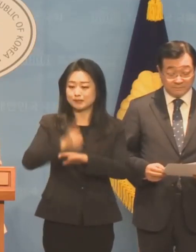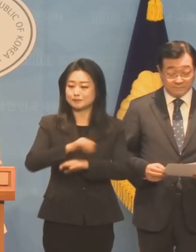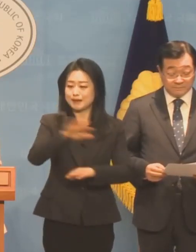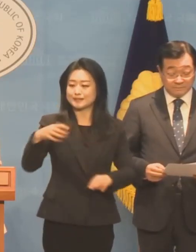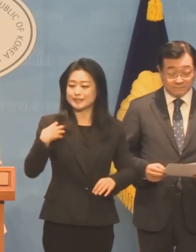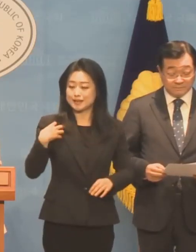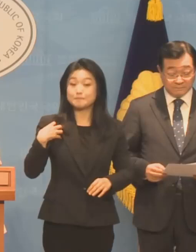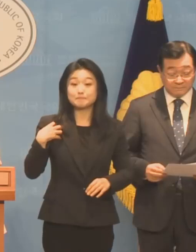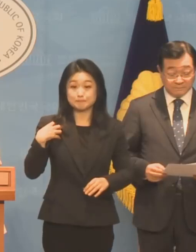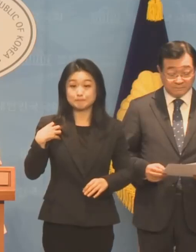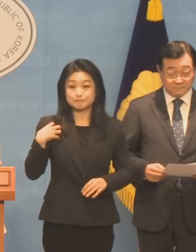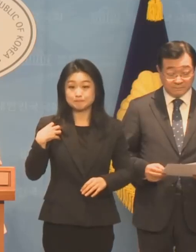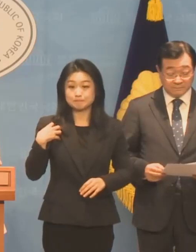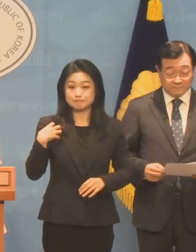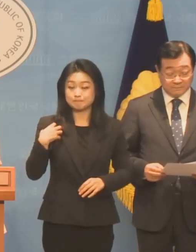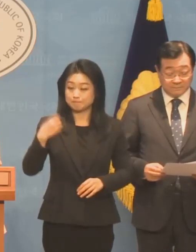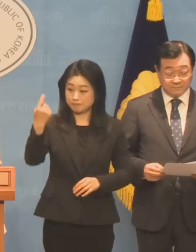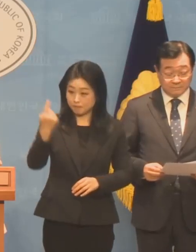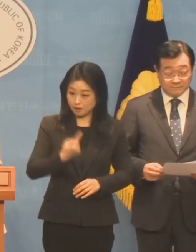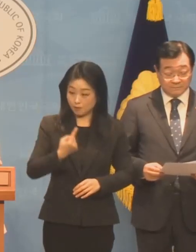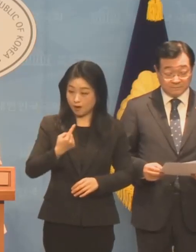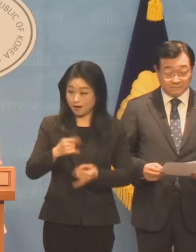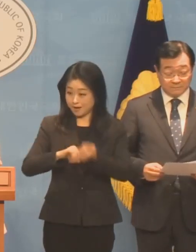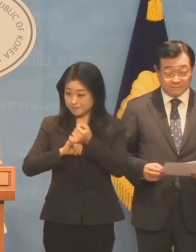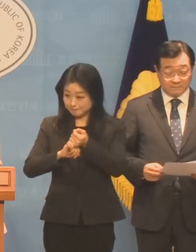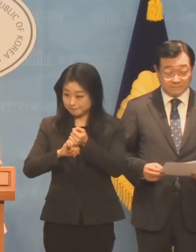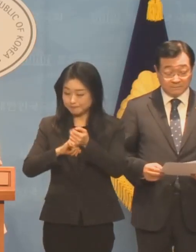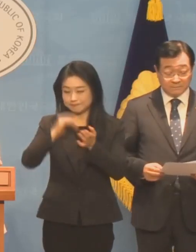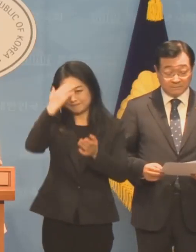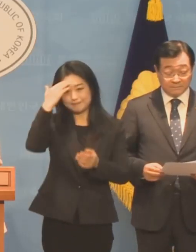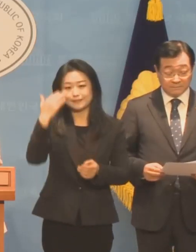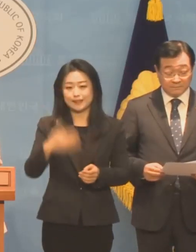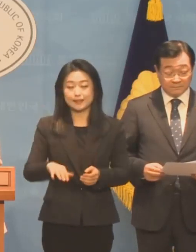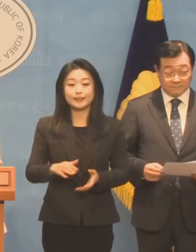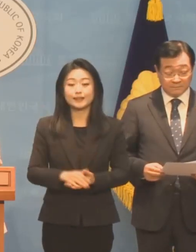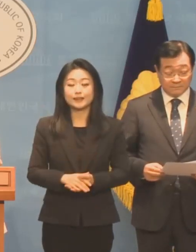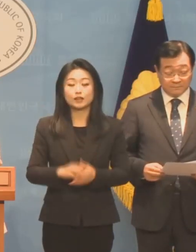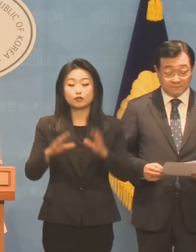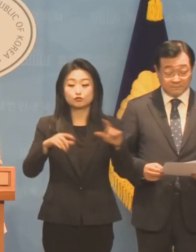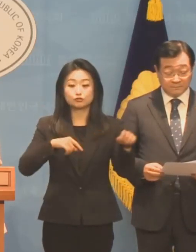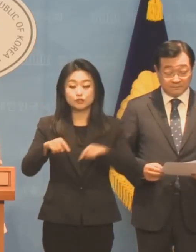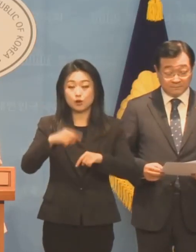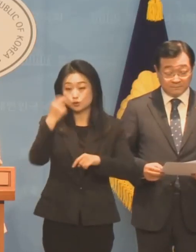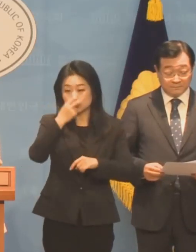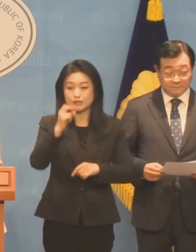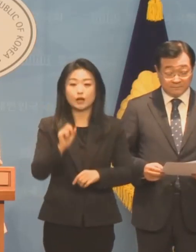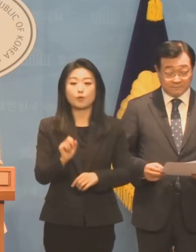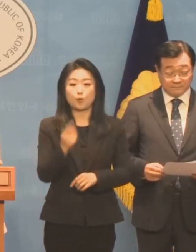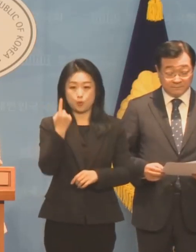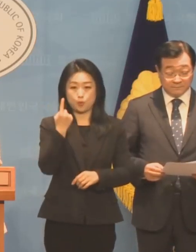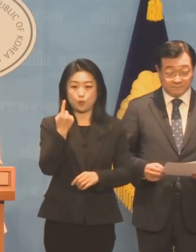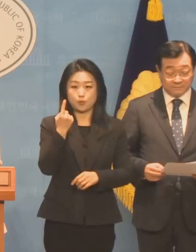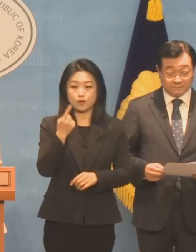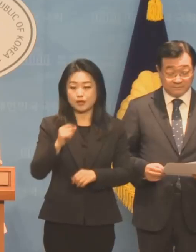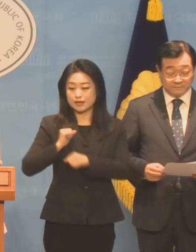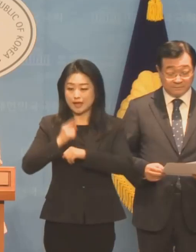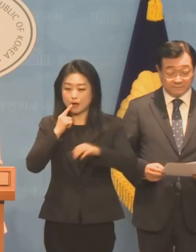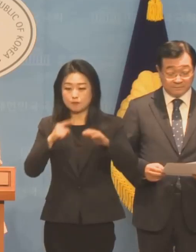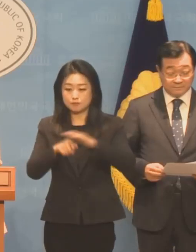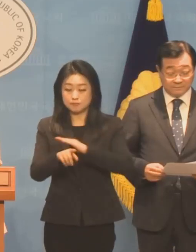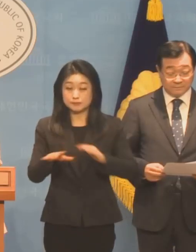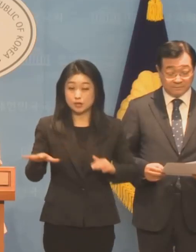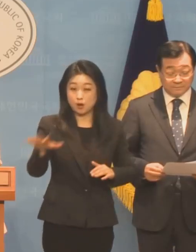책임과 의무를 저버리지 않았다는 점은 다행입니다. 국정조사를 통하여 계엄 전반에